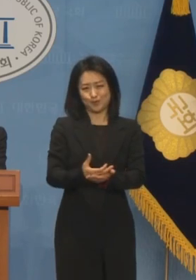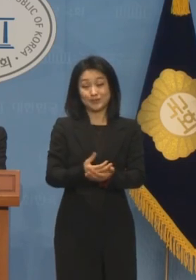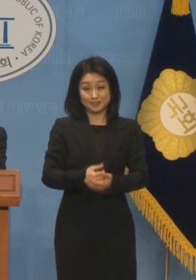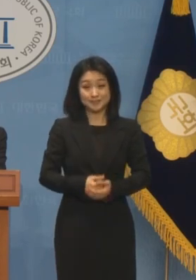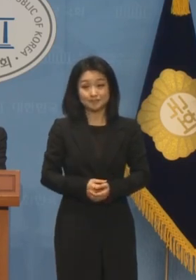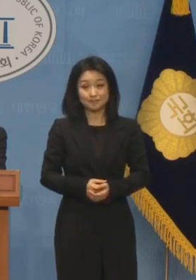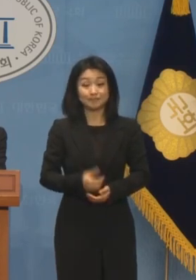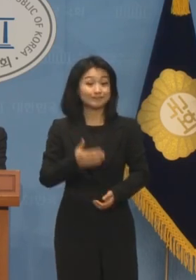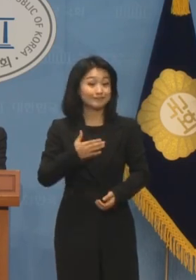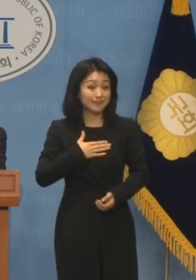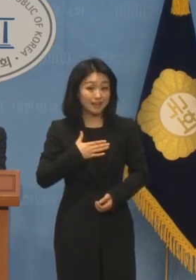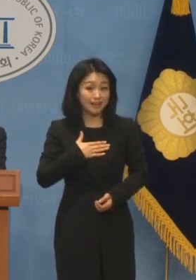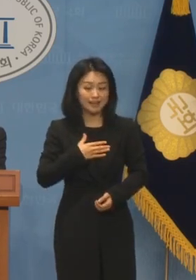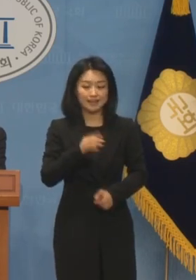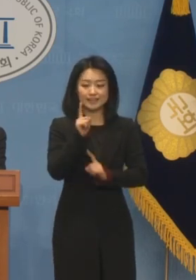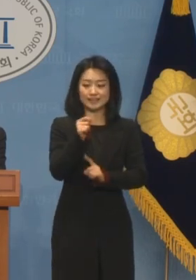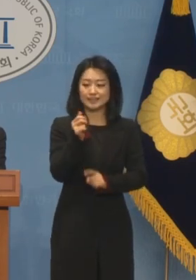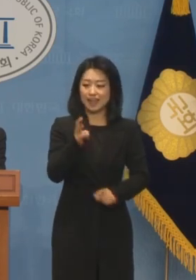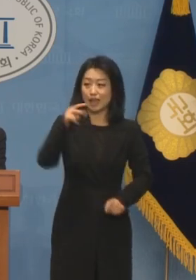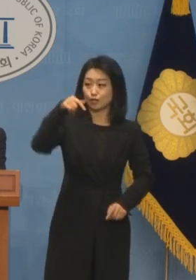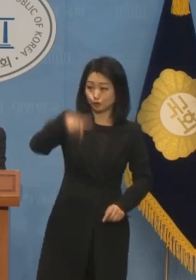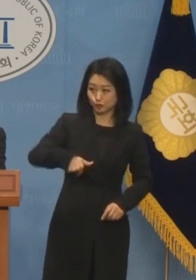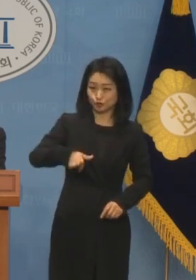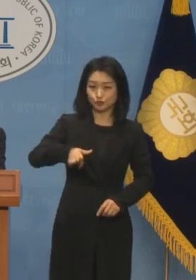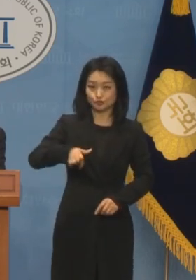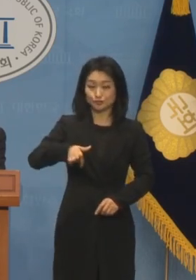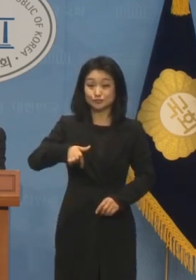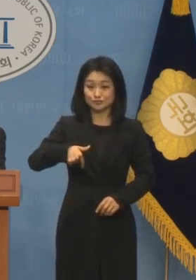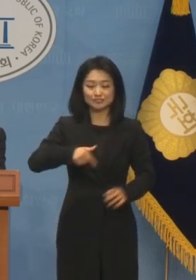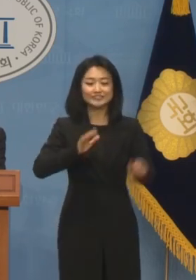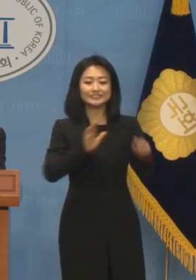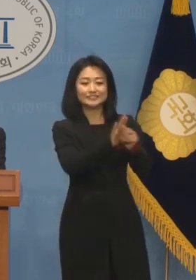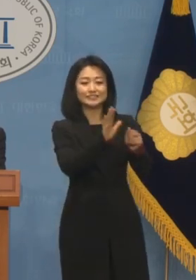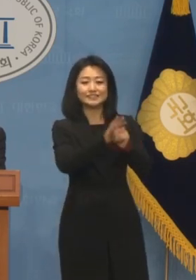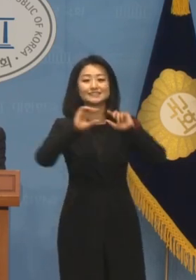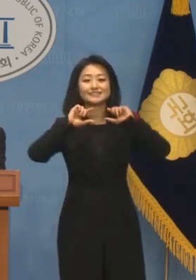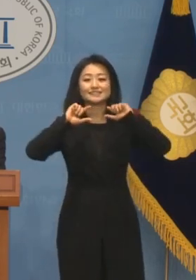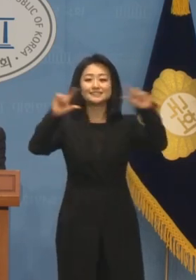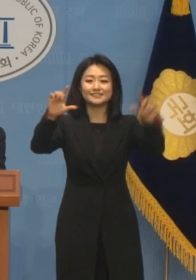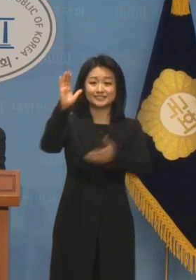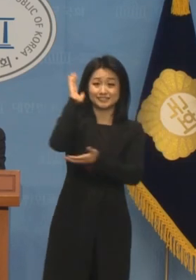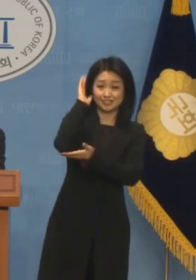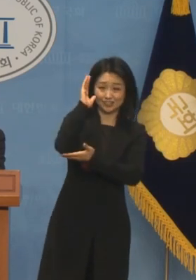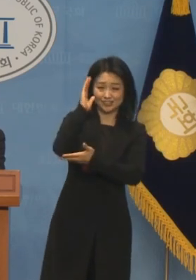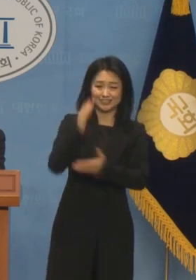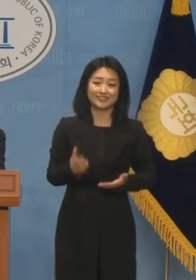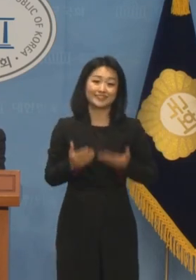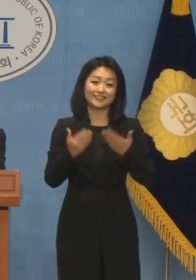이것이 저 이해숙을 이 자리에 설 수 있게 한 동력입니다.